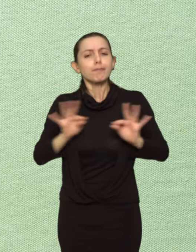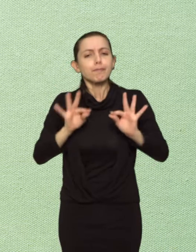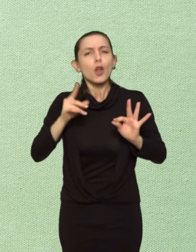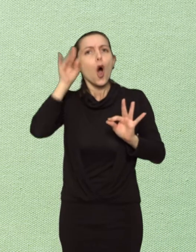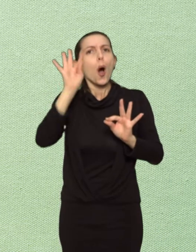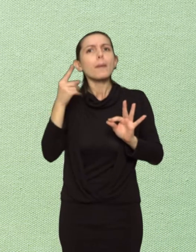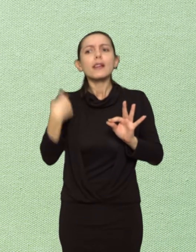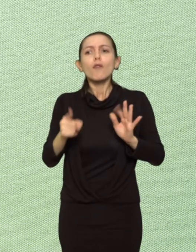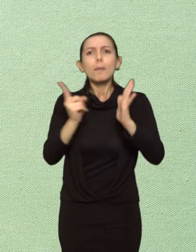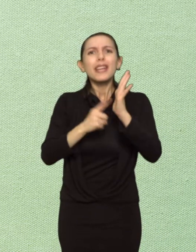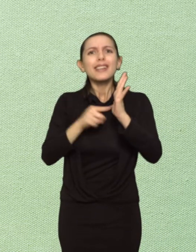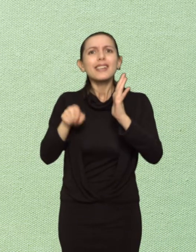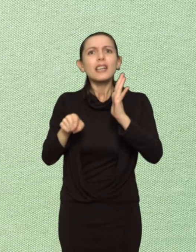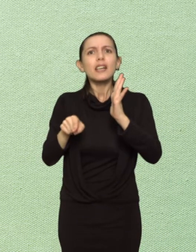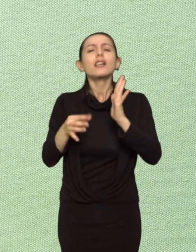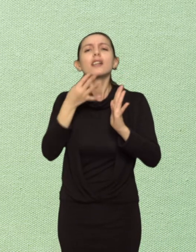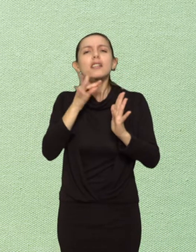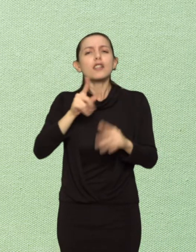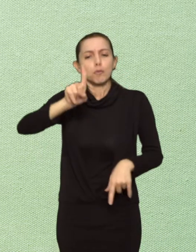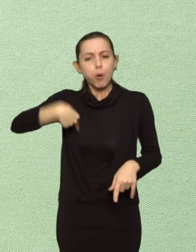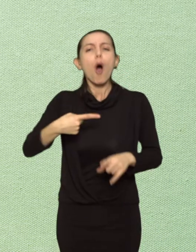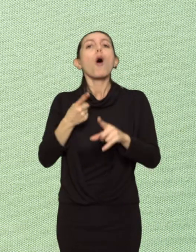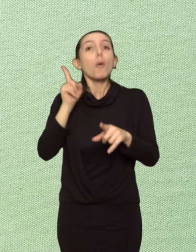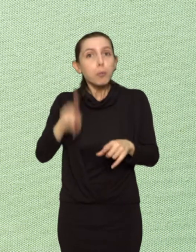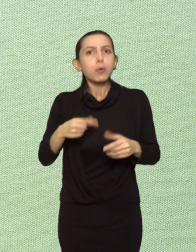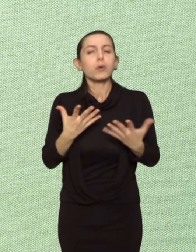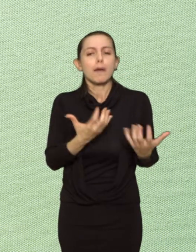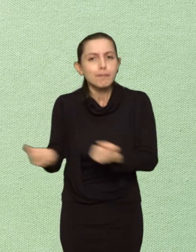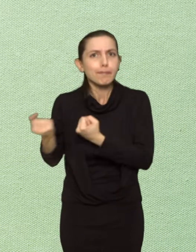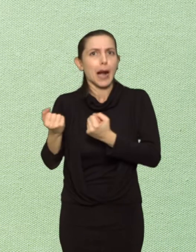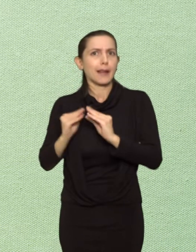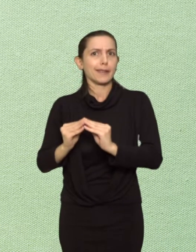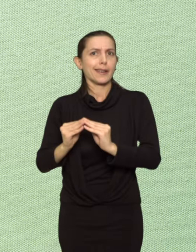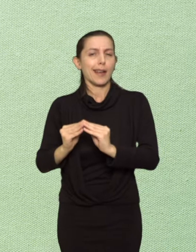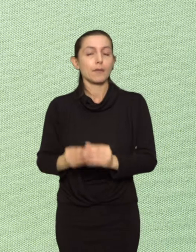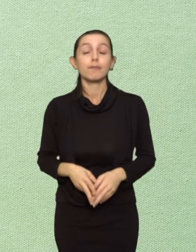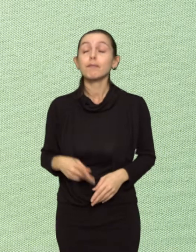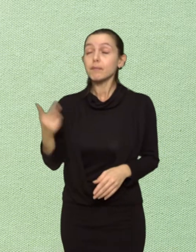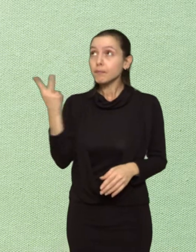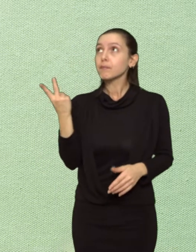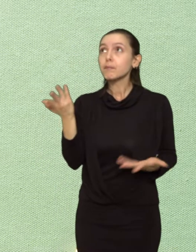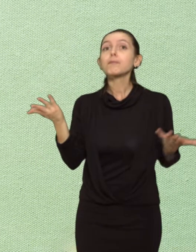quei diritti diventano esigibili e praticabili. Certo. E